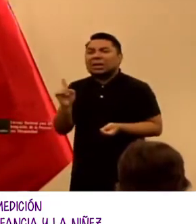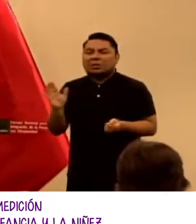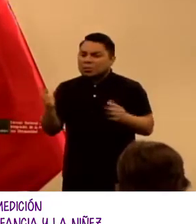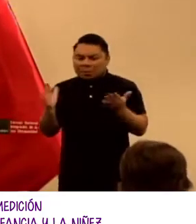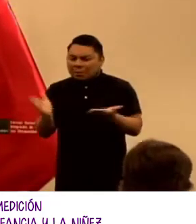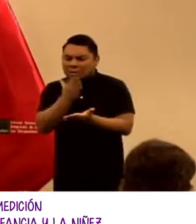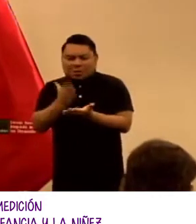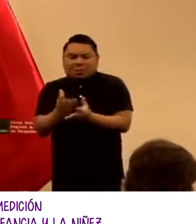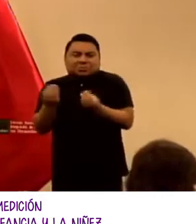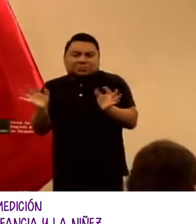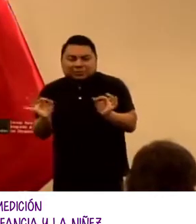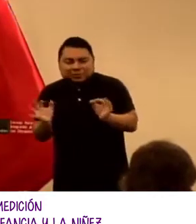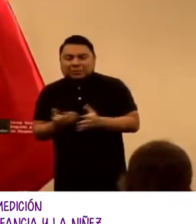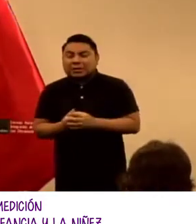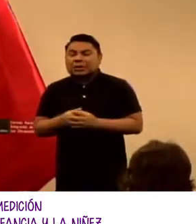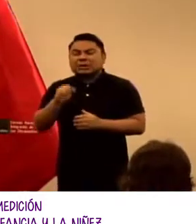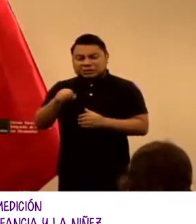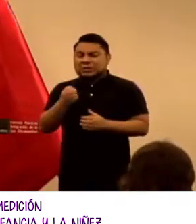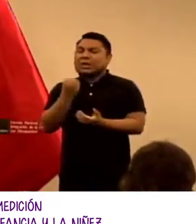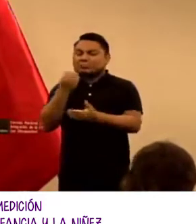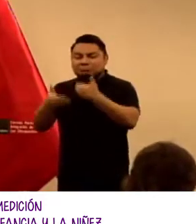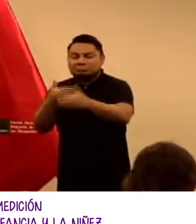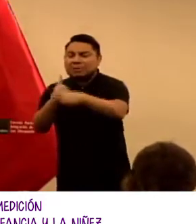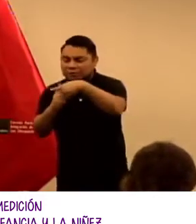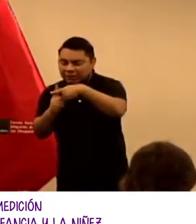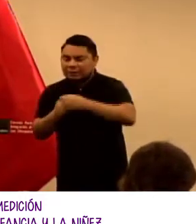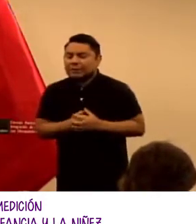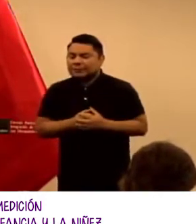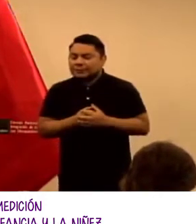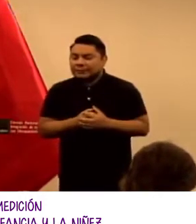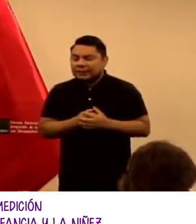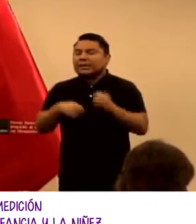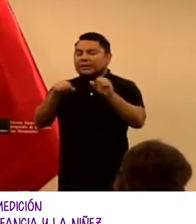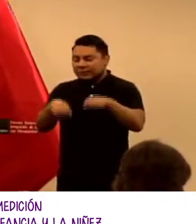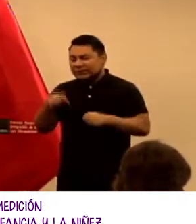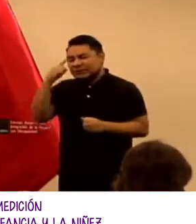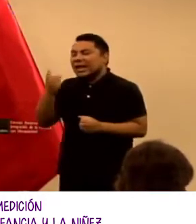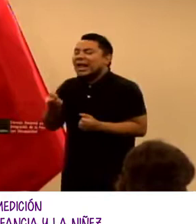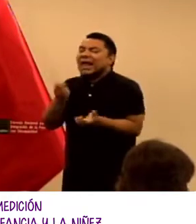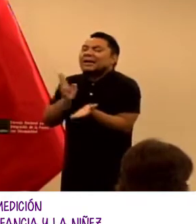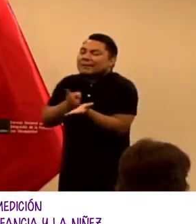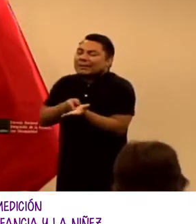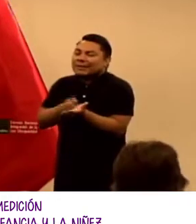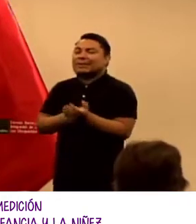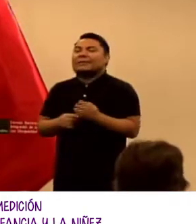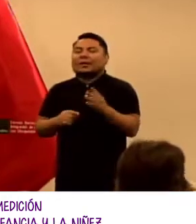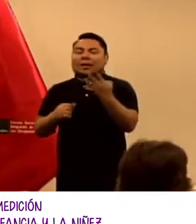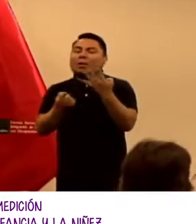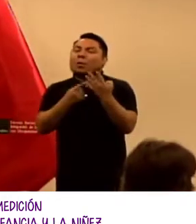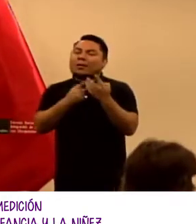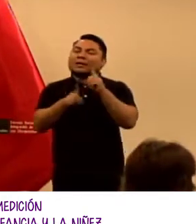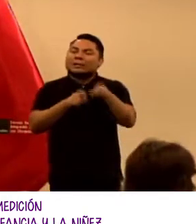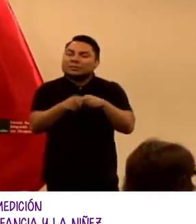que las reacciones fueron normalmente positivas y que sí era repetitivo repetir las 4 categorías de